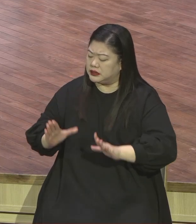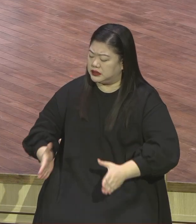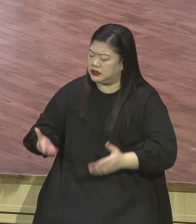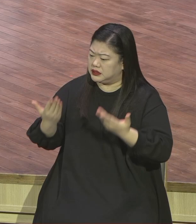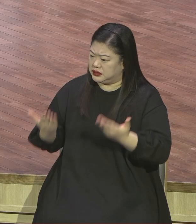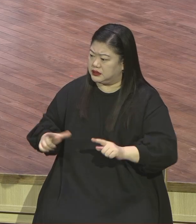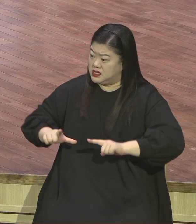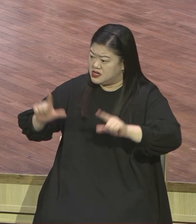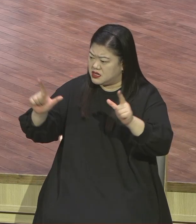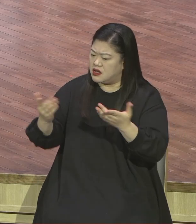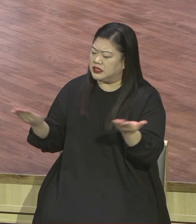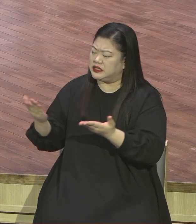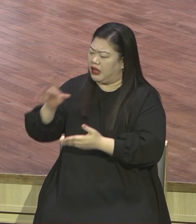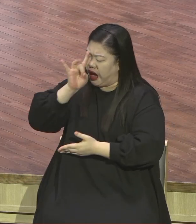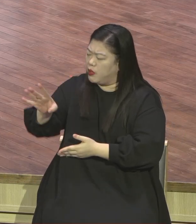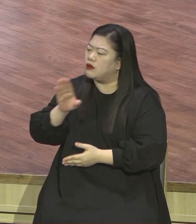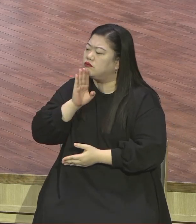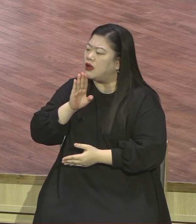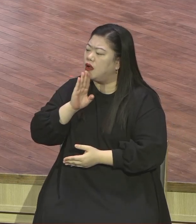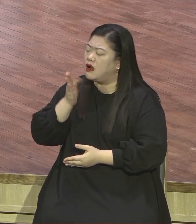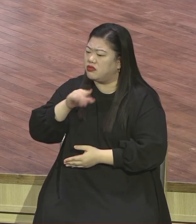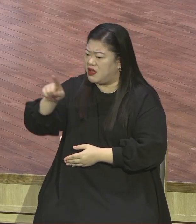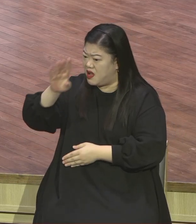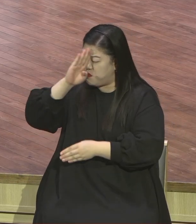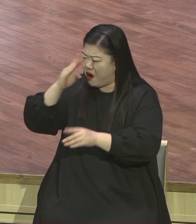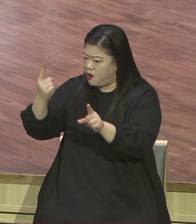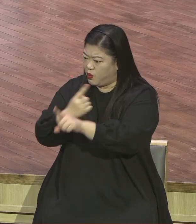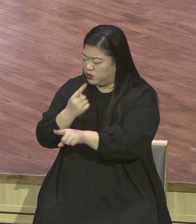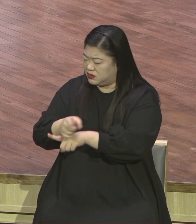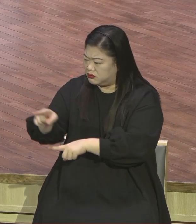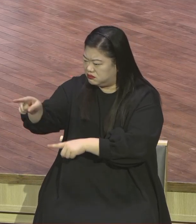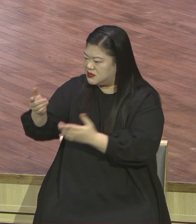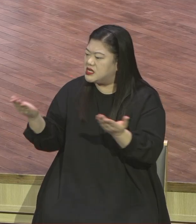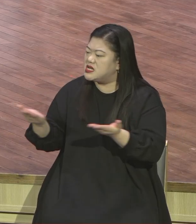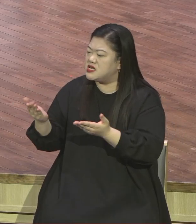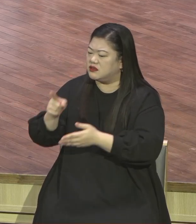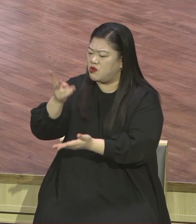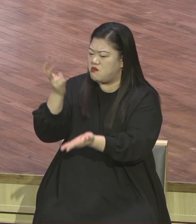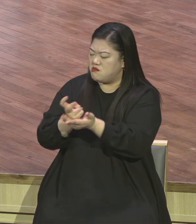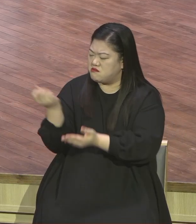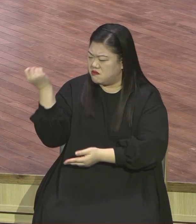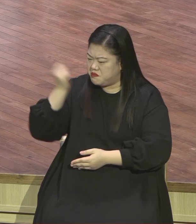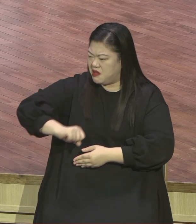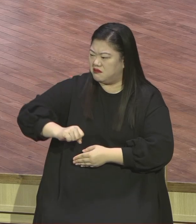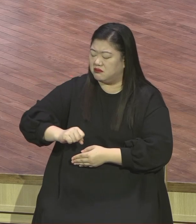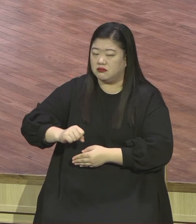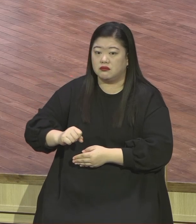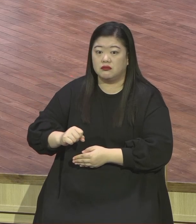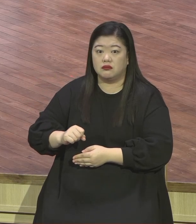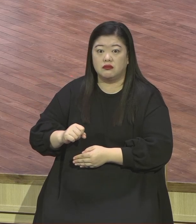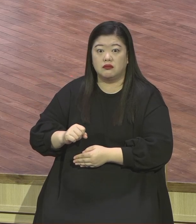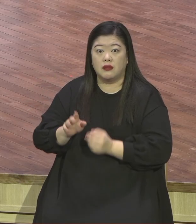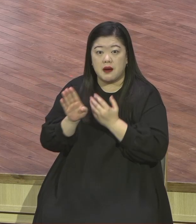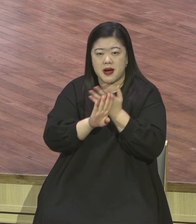규례대로 한다고 하면 안식일에 뱅고치는 것은 안식을 범하는 것이다. 그렇게 있어요.